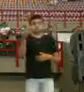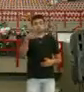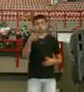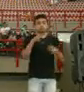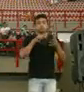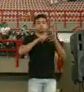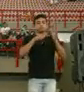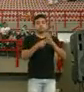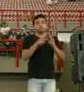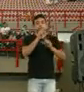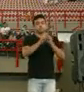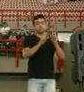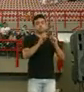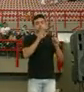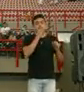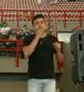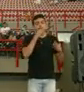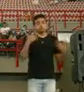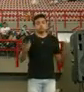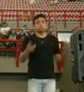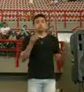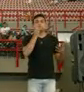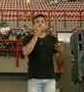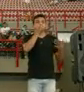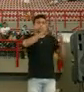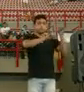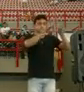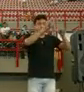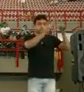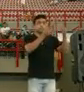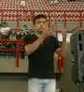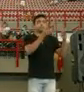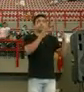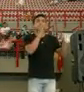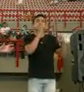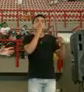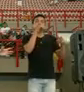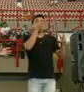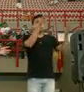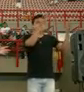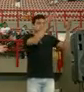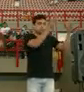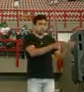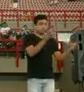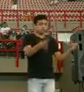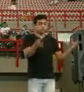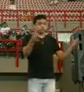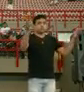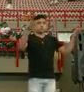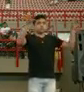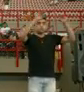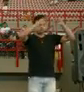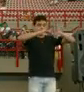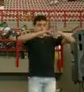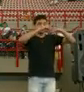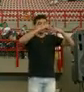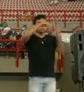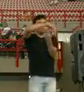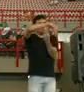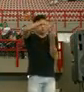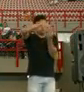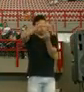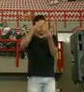está significando isso, pessoal? Para uma reação química, que a massa dos reagentes e a massa dos